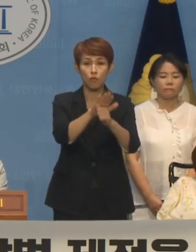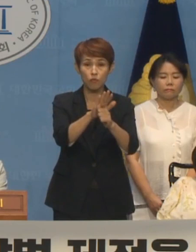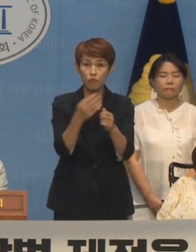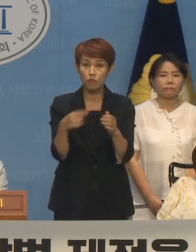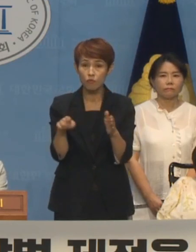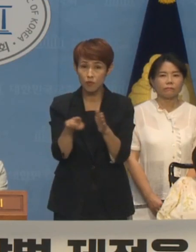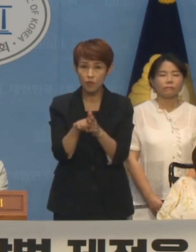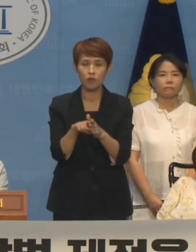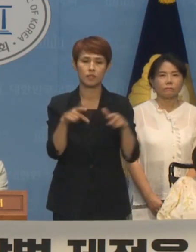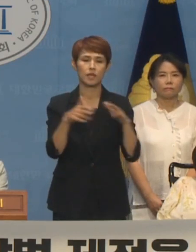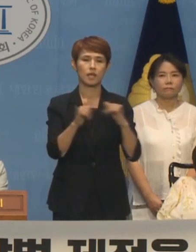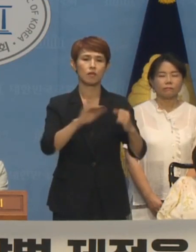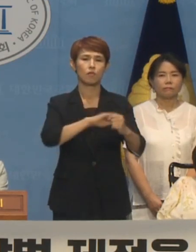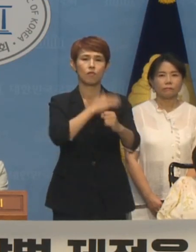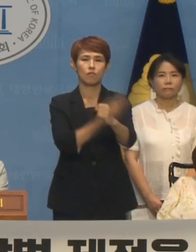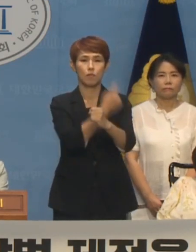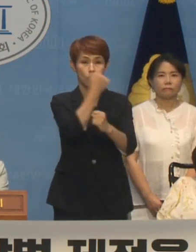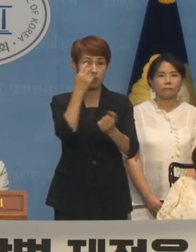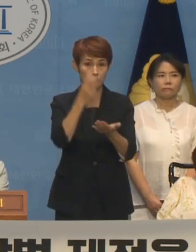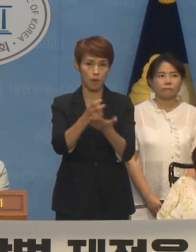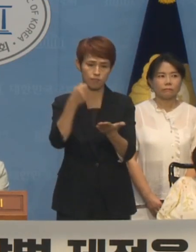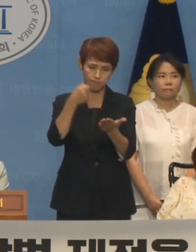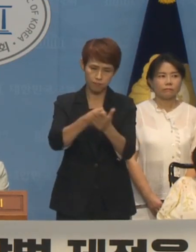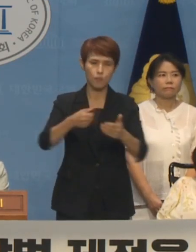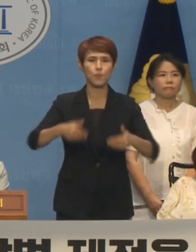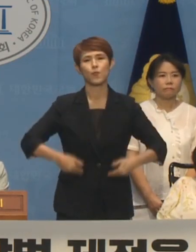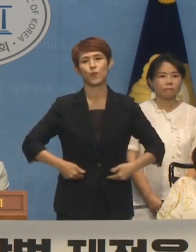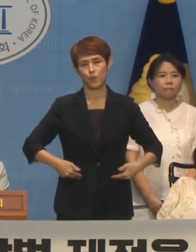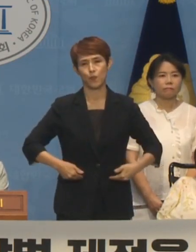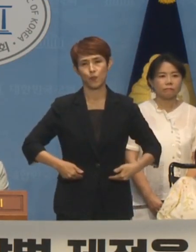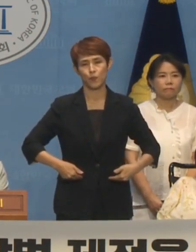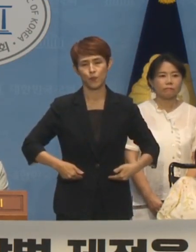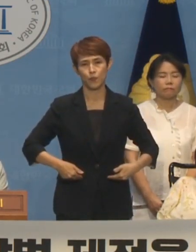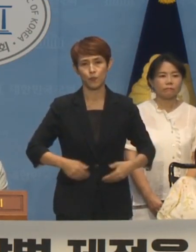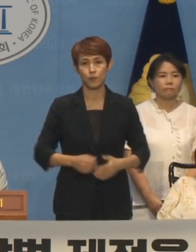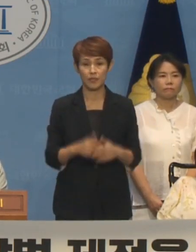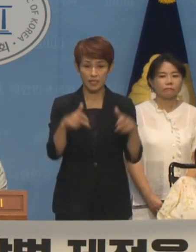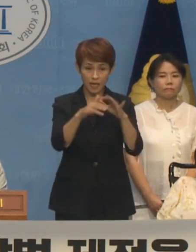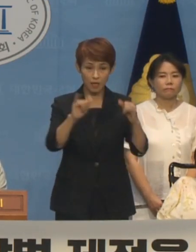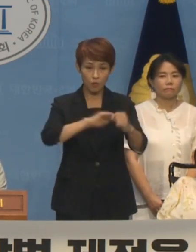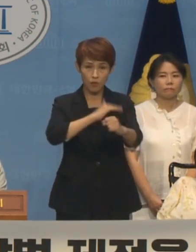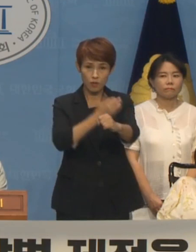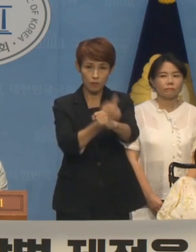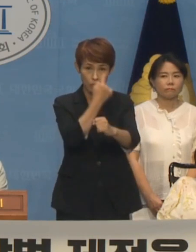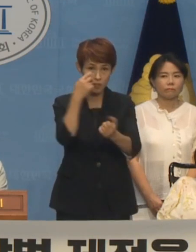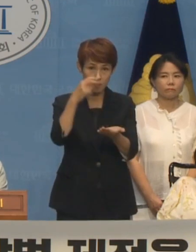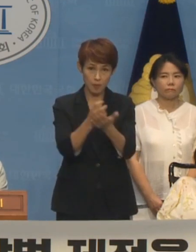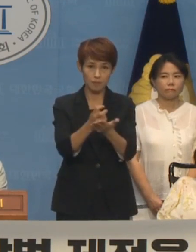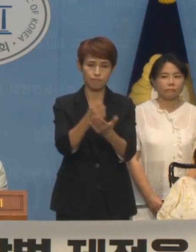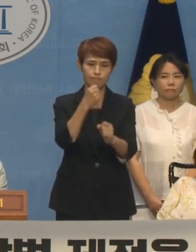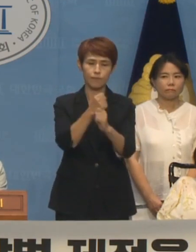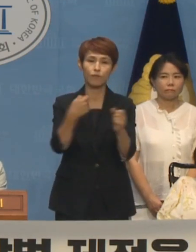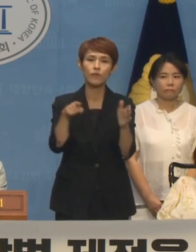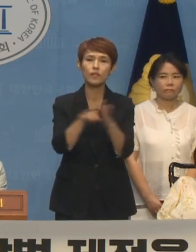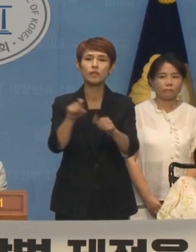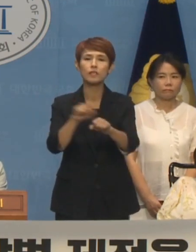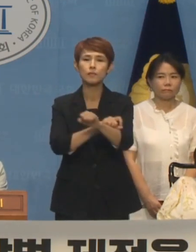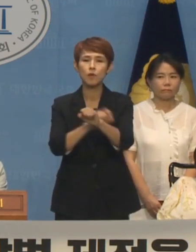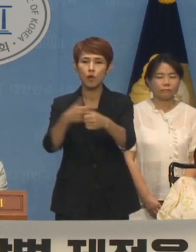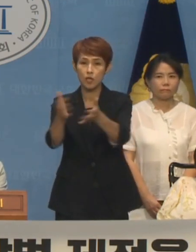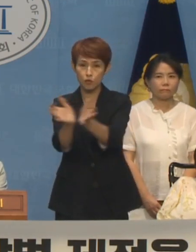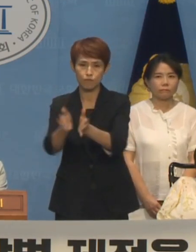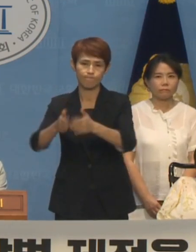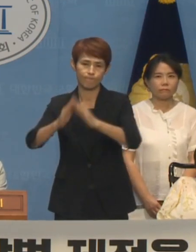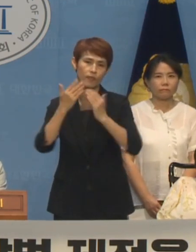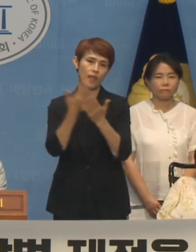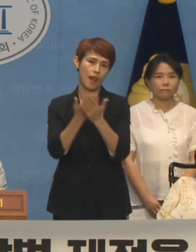위해서도 장애인 권리보장법 제정이 반드시 필요합니다. 장애인 권리보장법 제정을 위한 특별기구 제안과